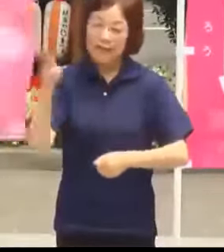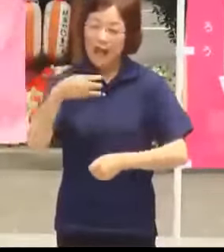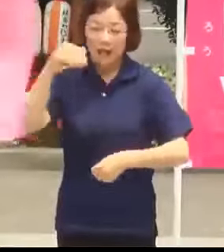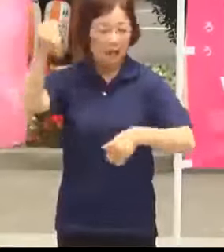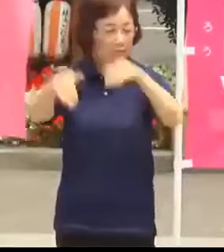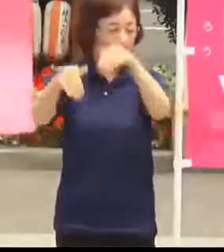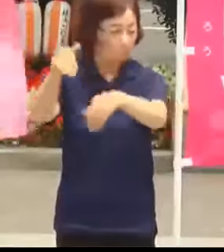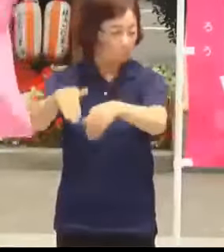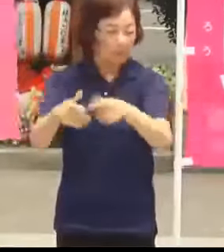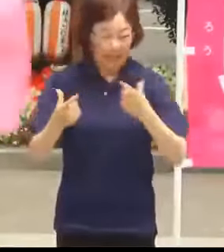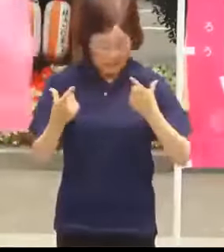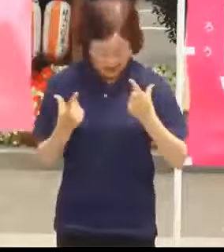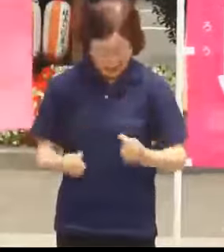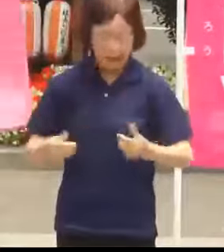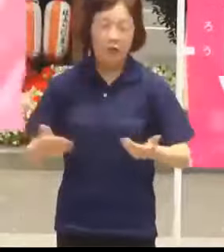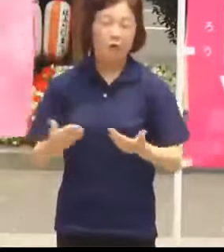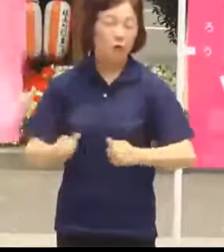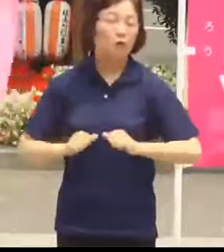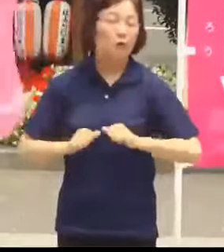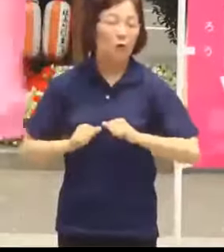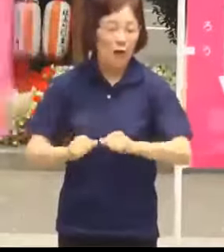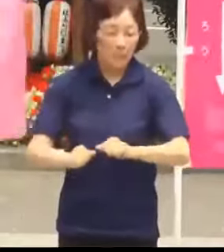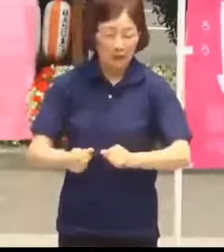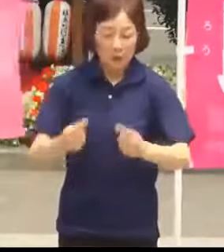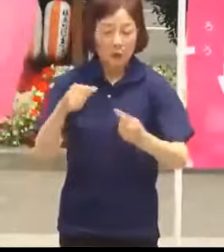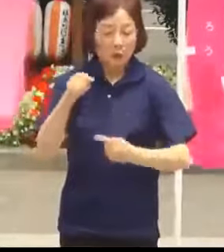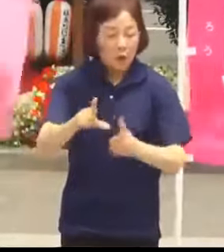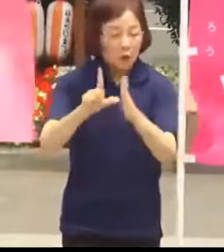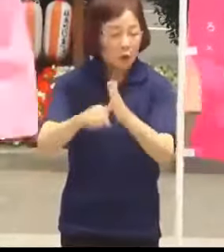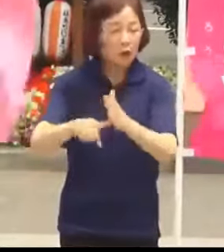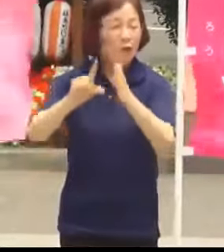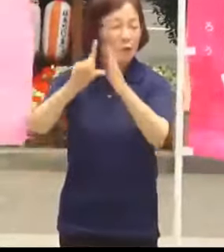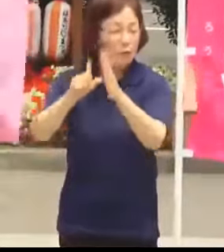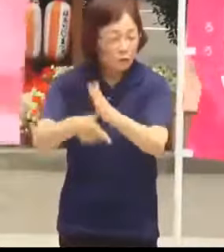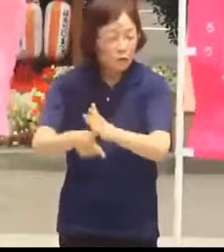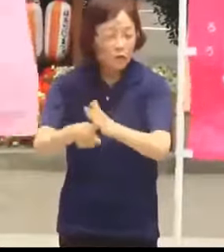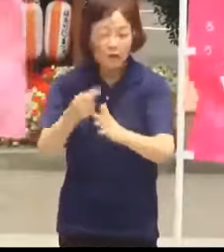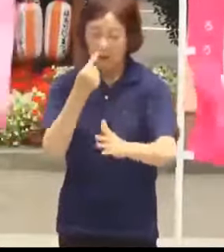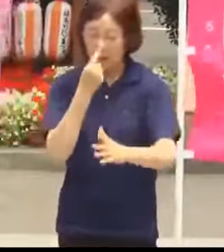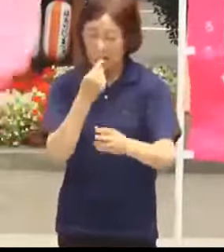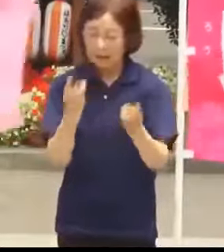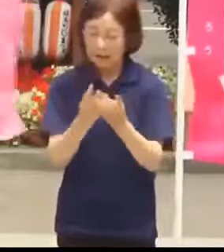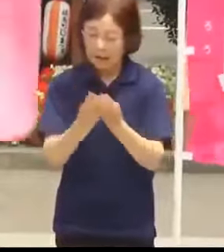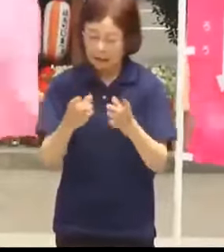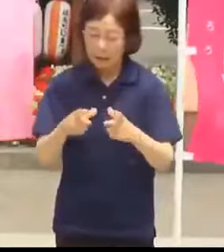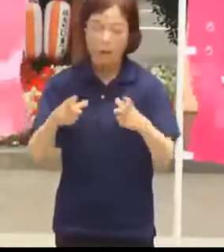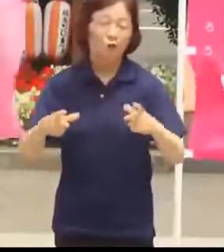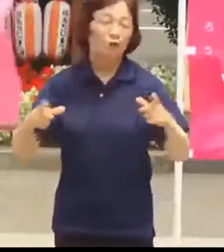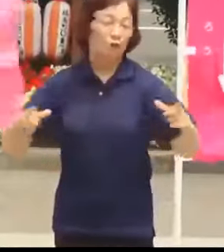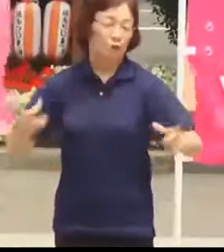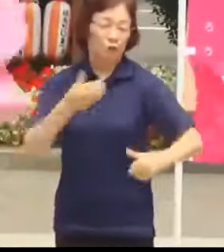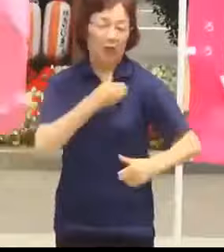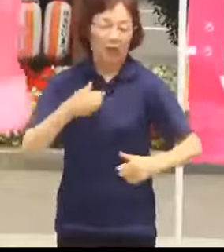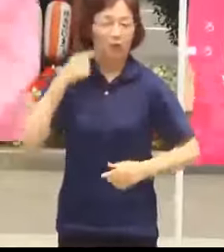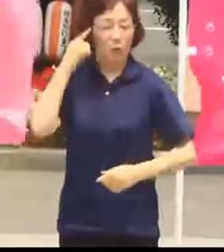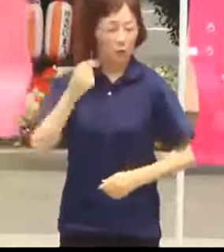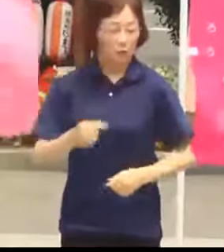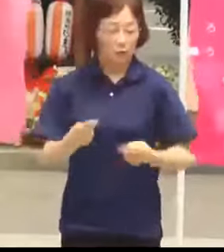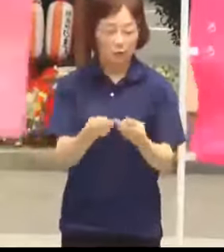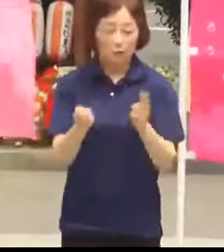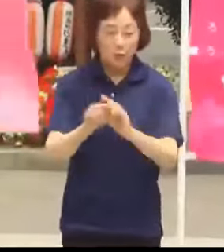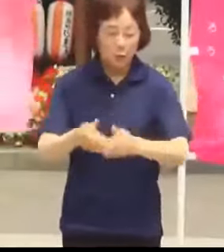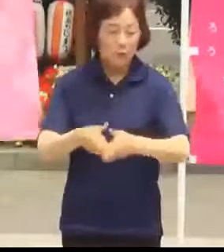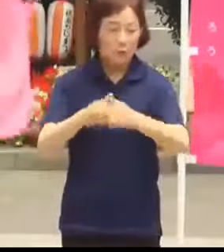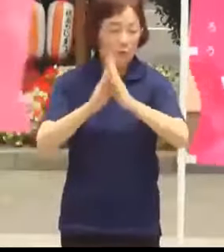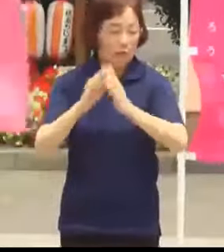しっかりと仕事をしていけばそのその都度その都度の選挙で私は数を増やせると思ってます旗揚げをした理由は